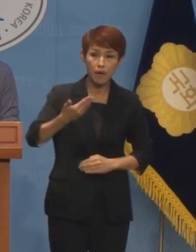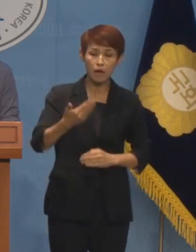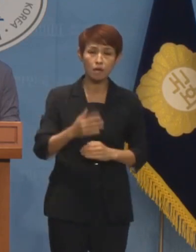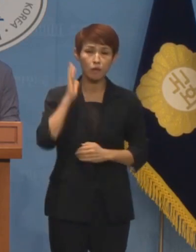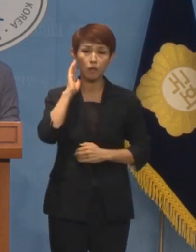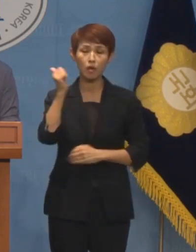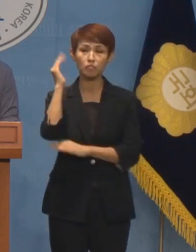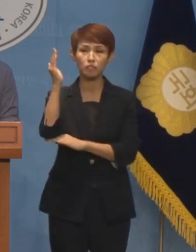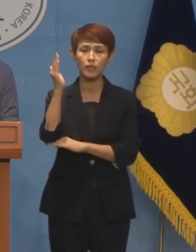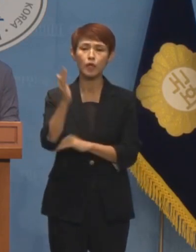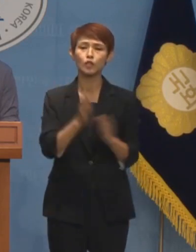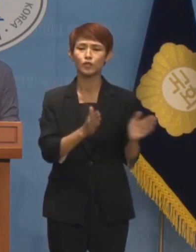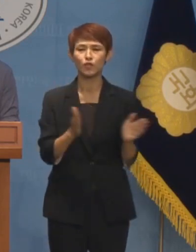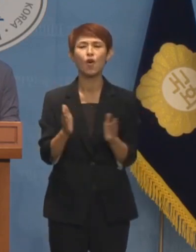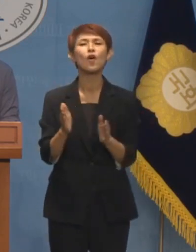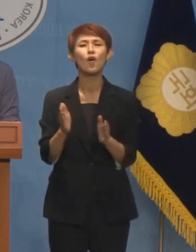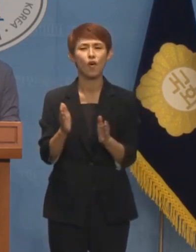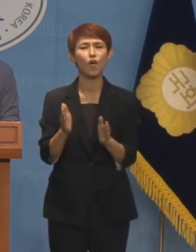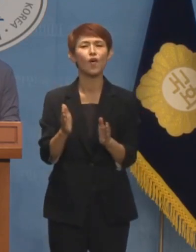대통령은 준비 중인데